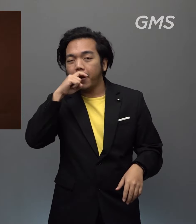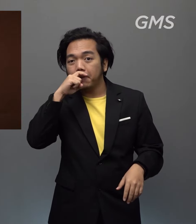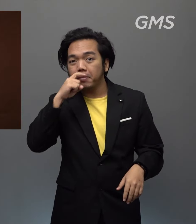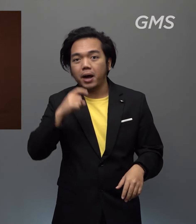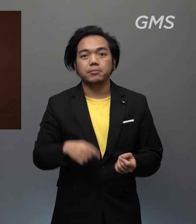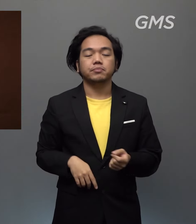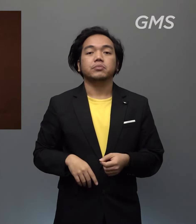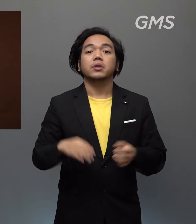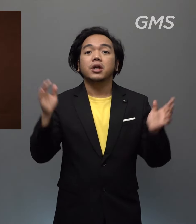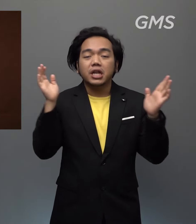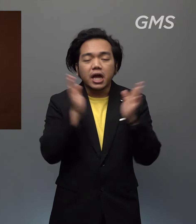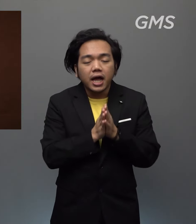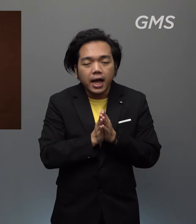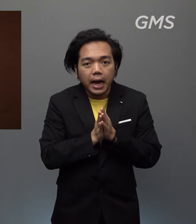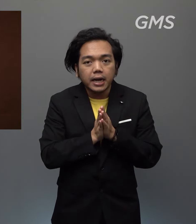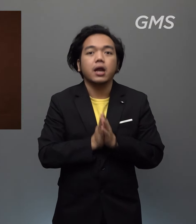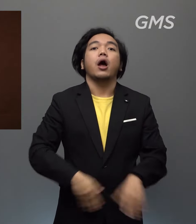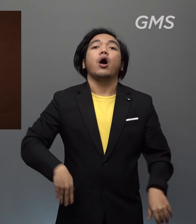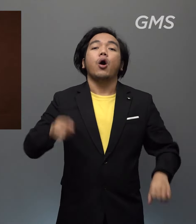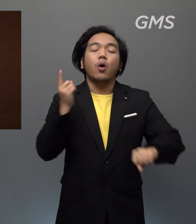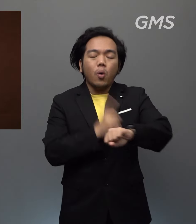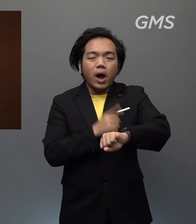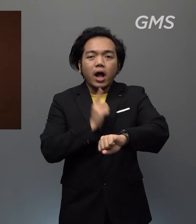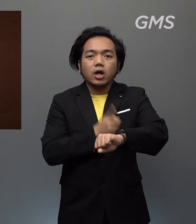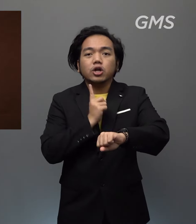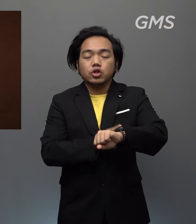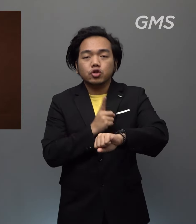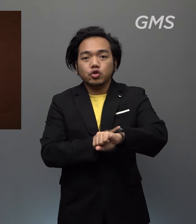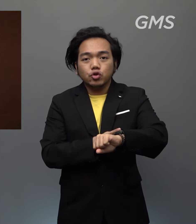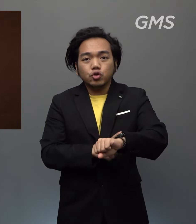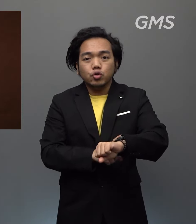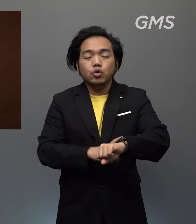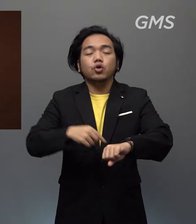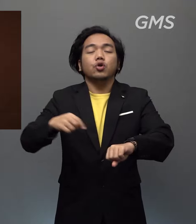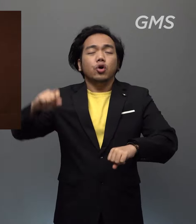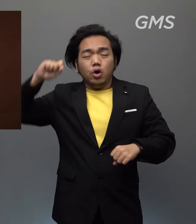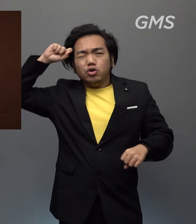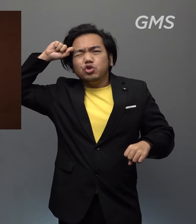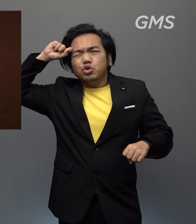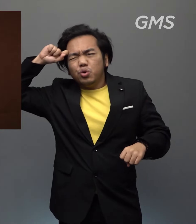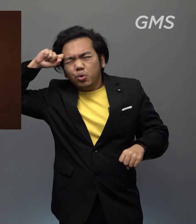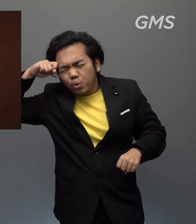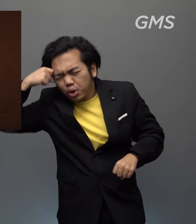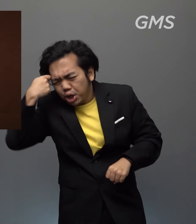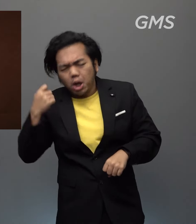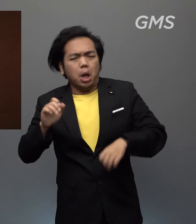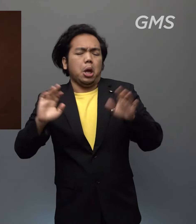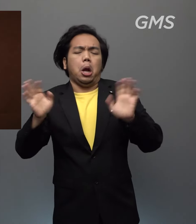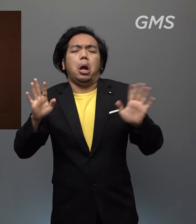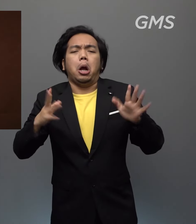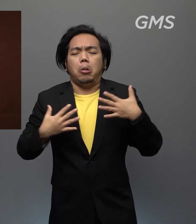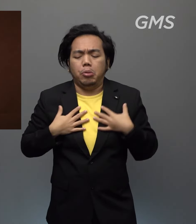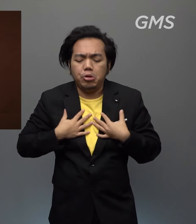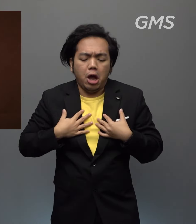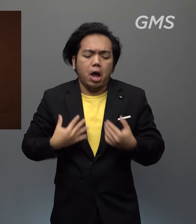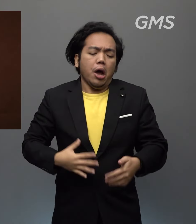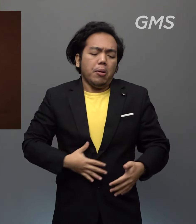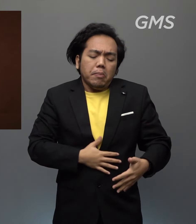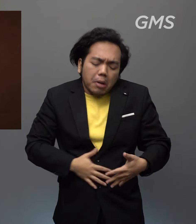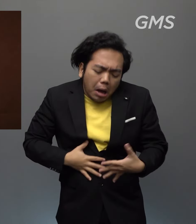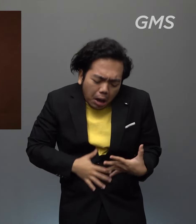bahwa kondisinya menjadi terpuruk, melarat, menderita, kurang makan,